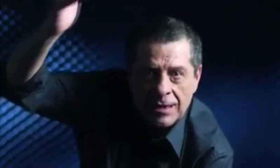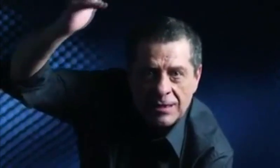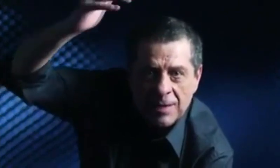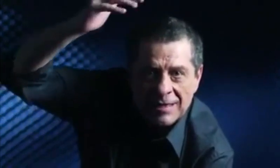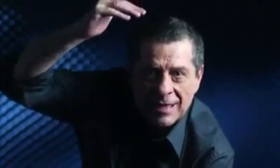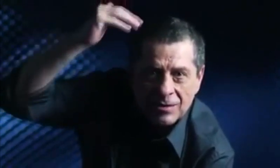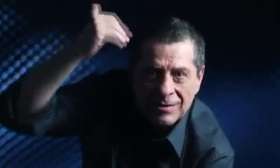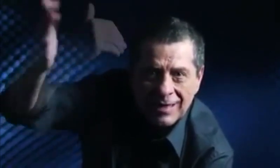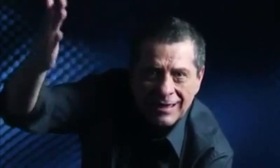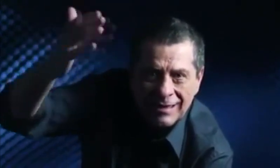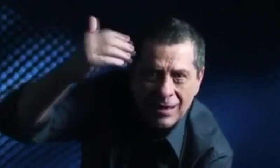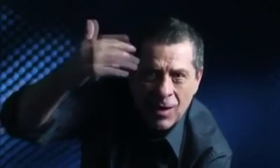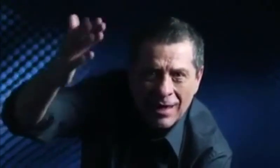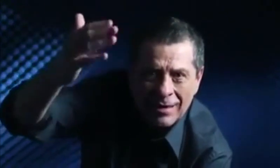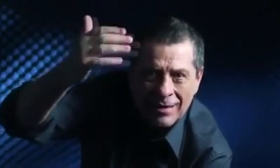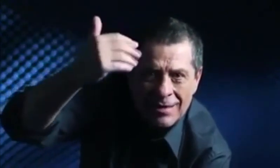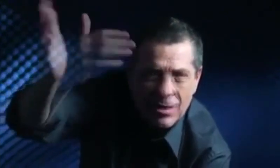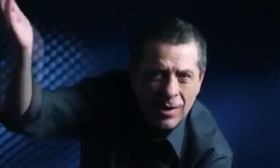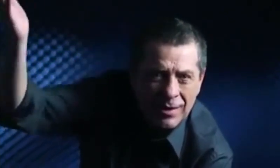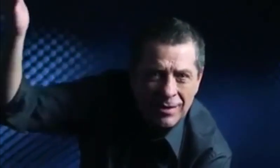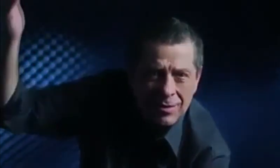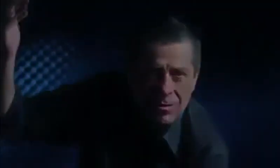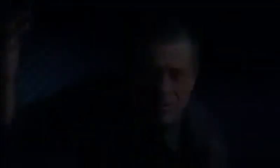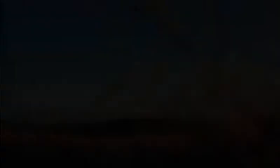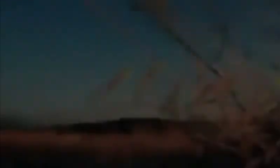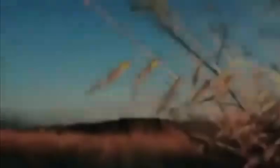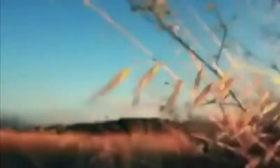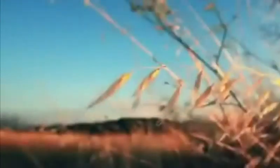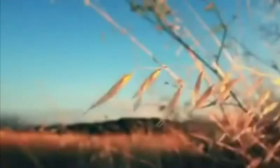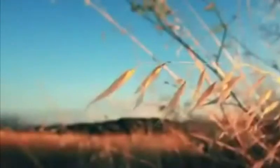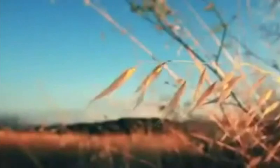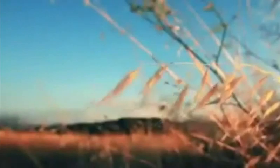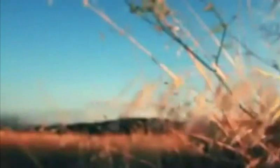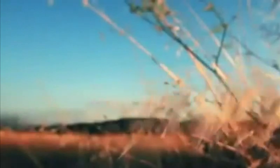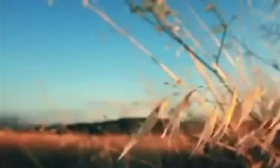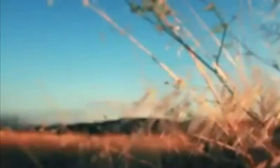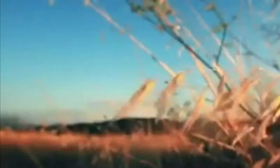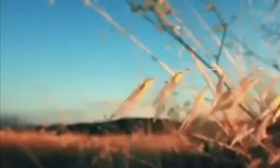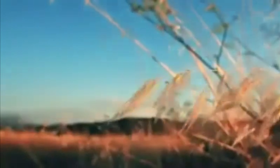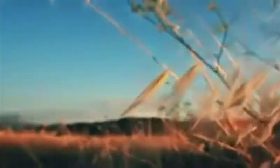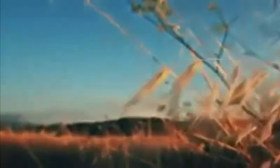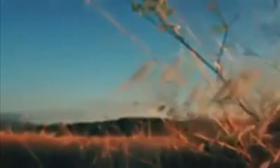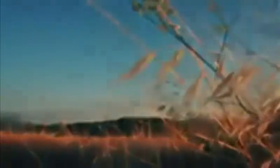vê, já se passaram 30, 40, 50 anos.